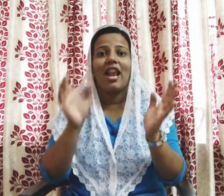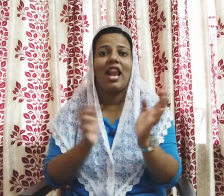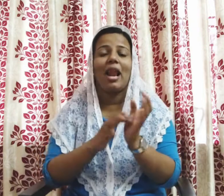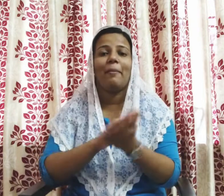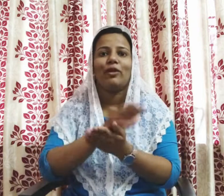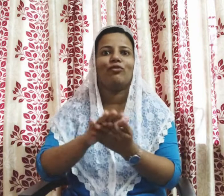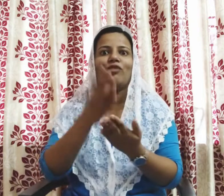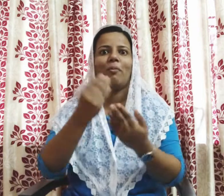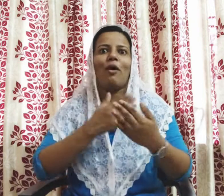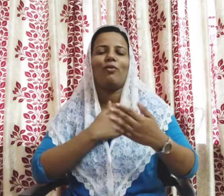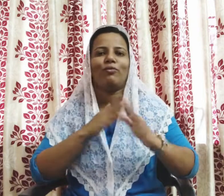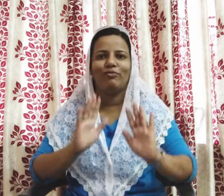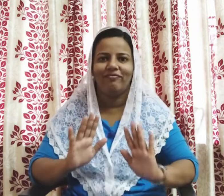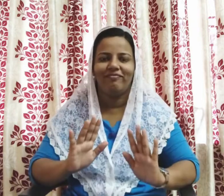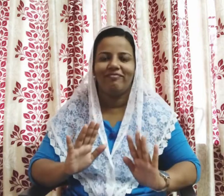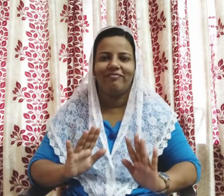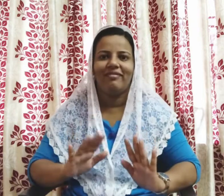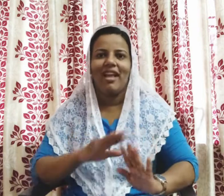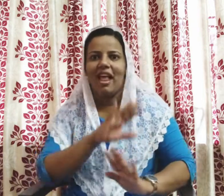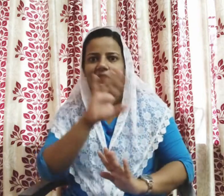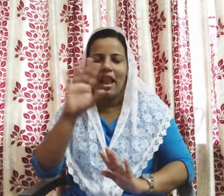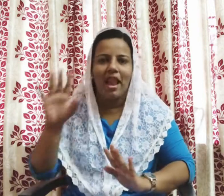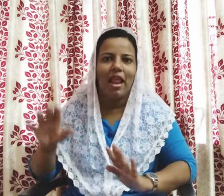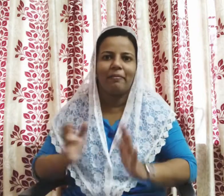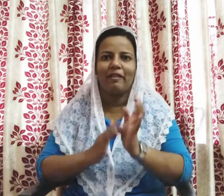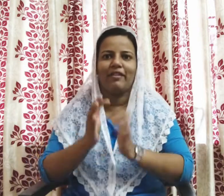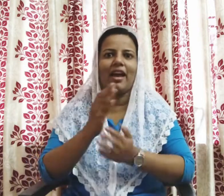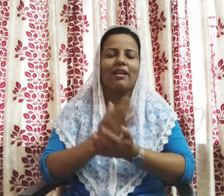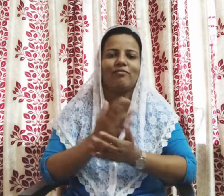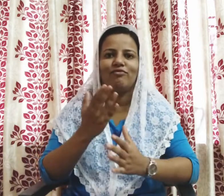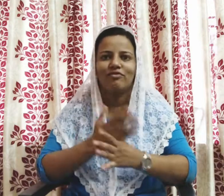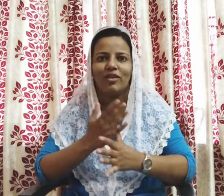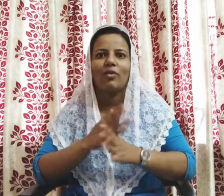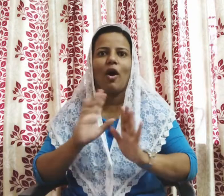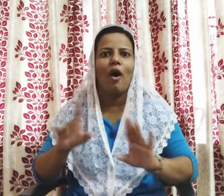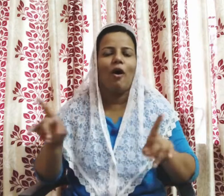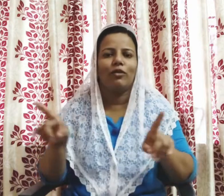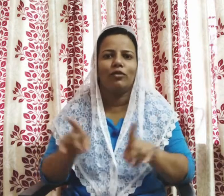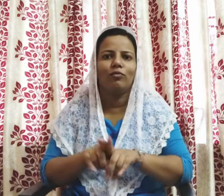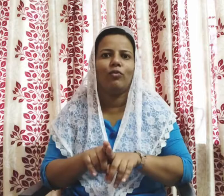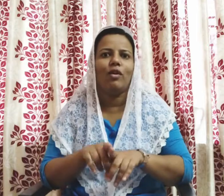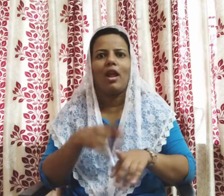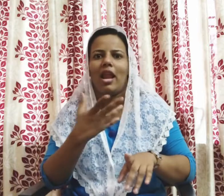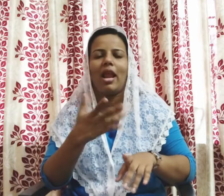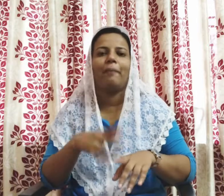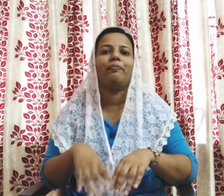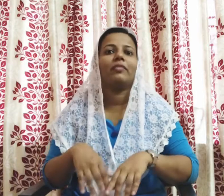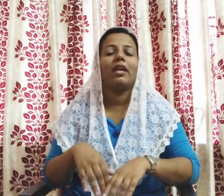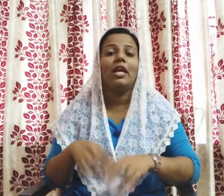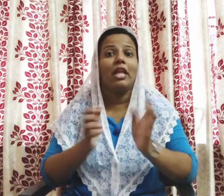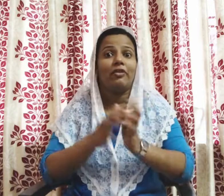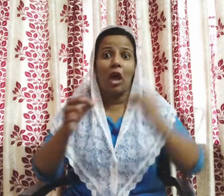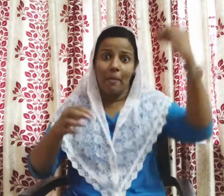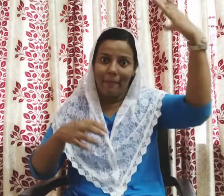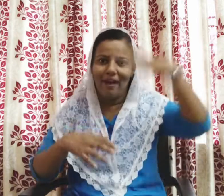സമയം അവരുടെ മേലിരുന്ന് അവരെ കൊണ്ട് അത് ചെയ്യിപ്പിക്കുന്നു, അതിനുശേഷം പോകുന്നു. എന്നാൽ നമ്മുടെ ജീവിതത്തിൽ അങ്ങനെയല്ല, നമ്മുടെ ഉള്ളിൽ വന്ന്